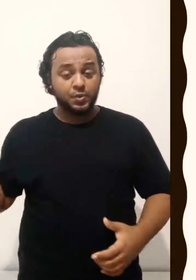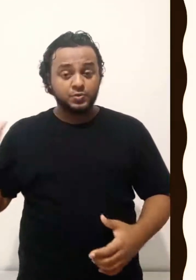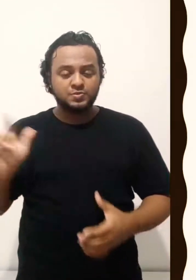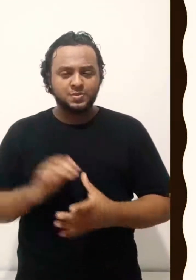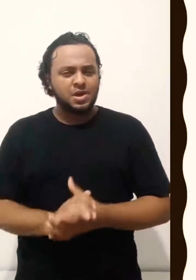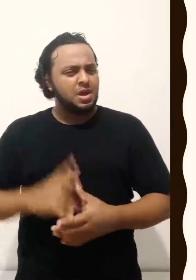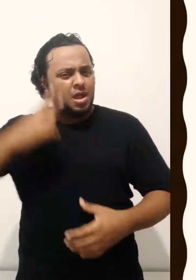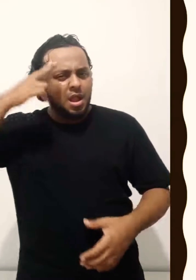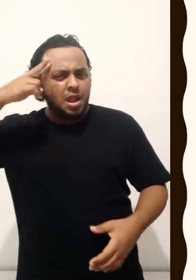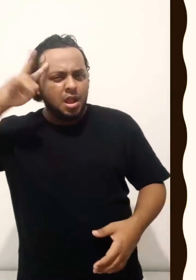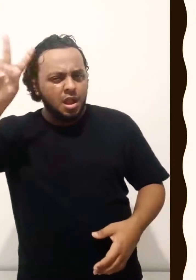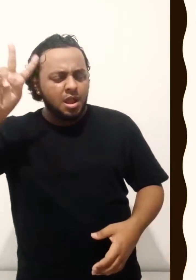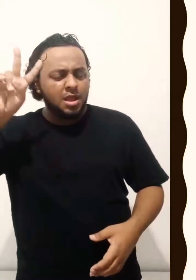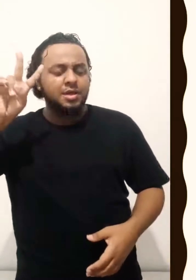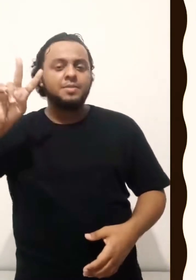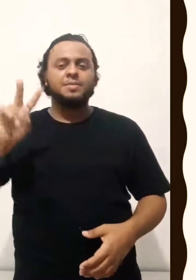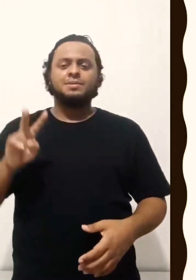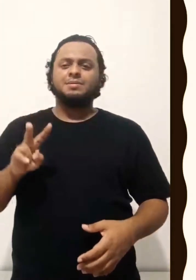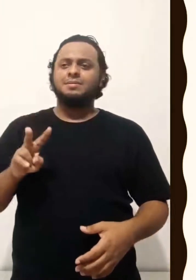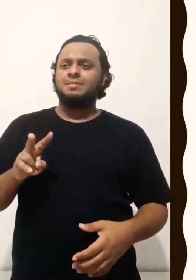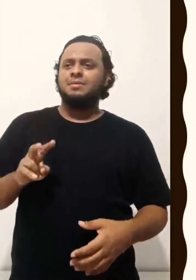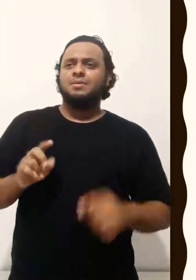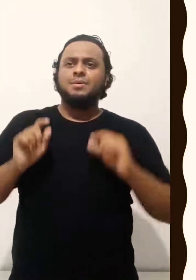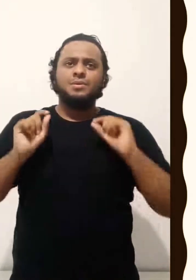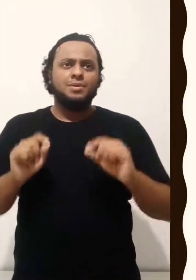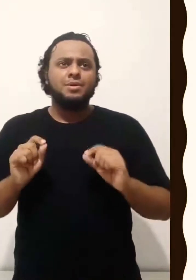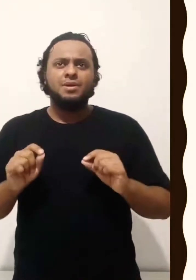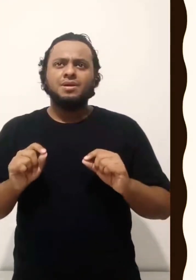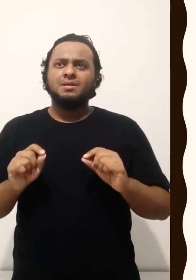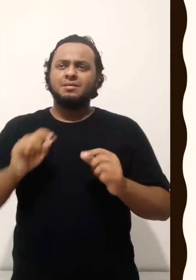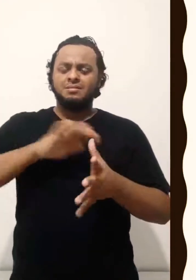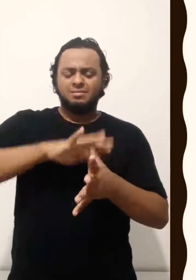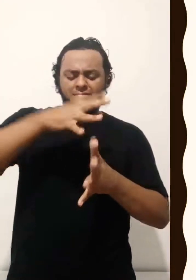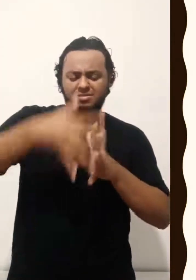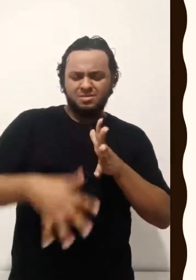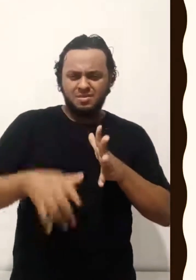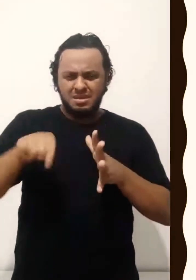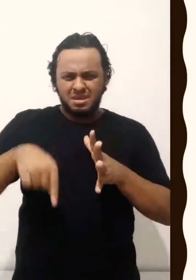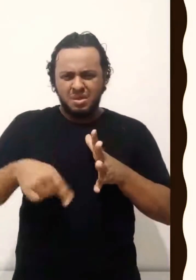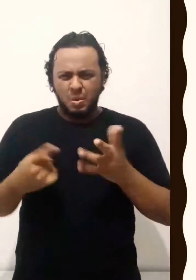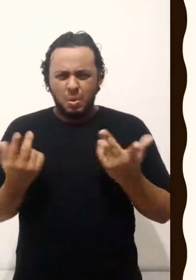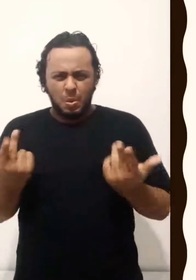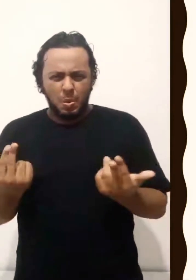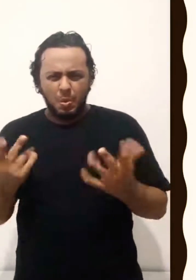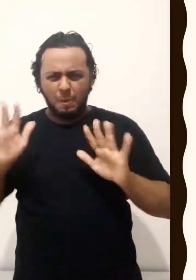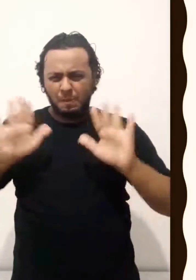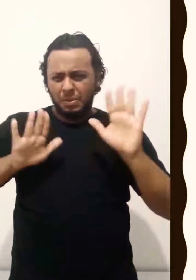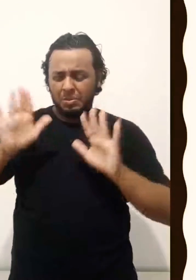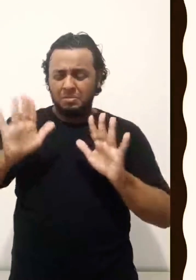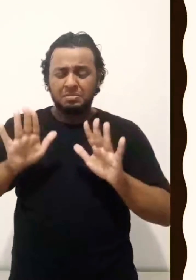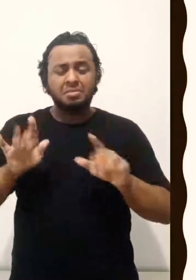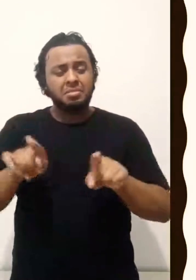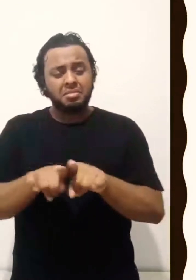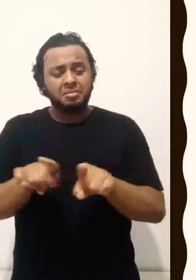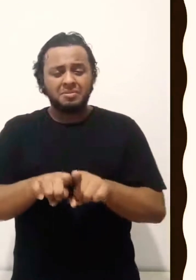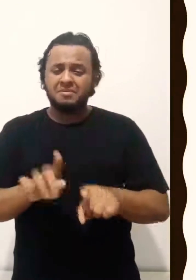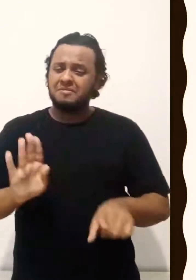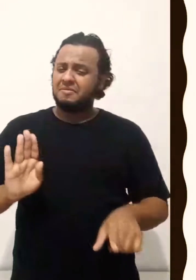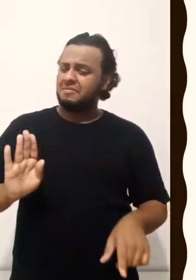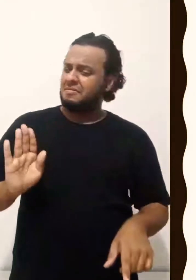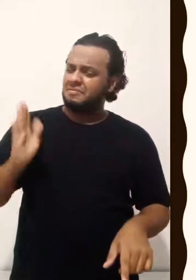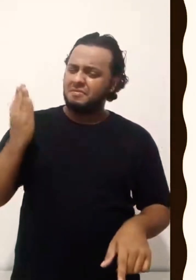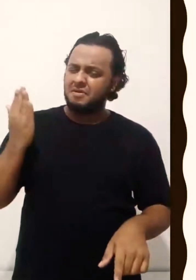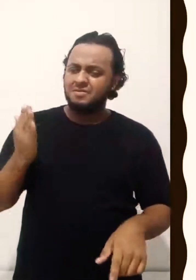Próximo. Libras é igual a mímica? Polêmico também. Falso. Porque